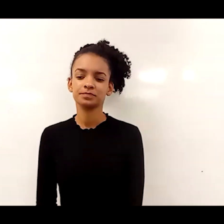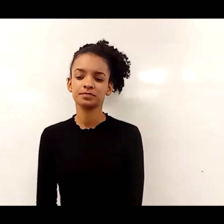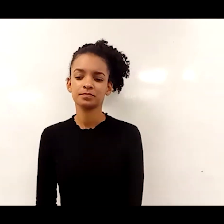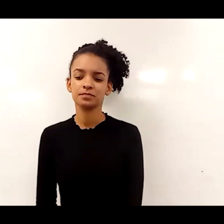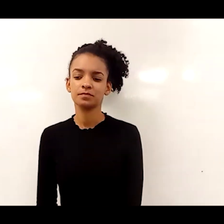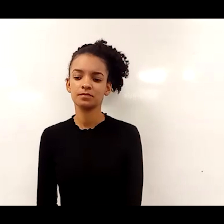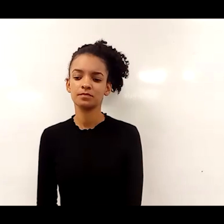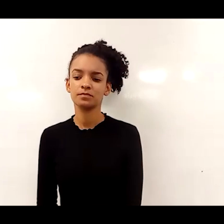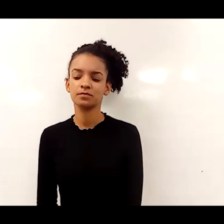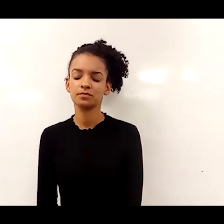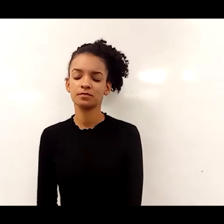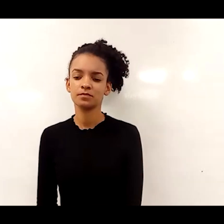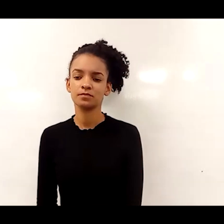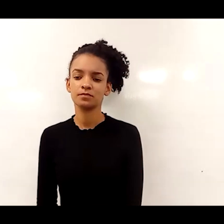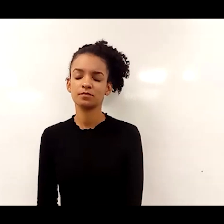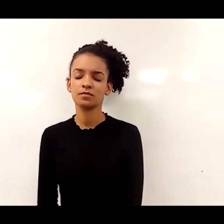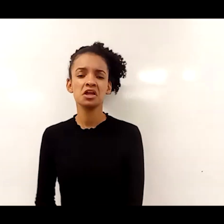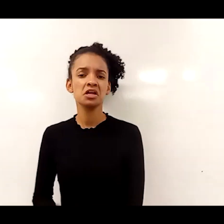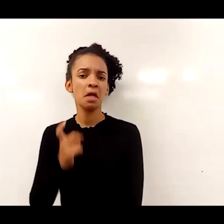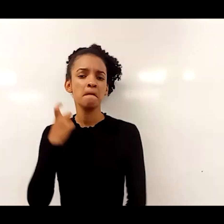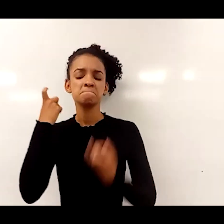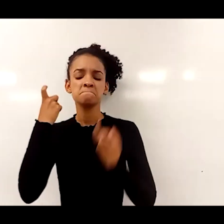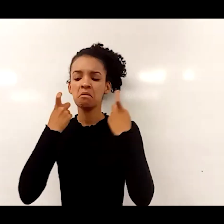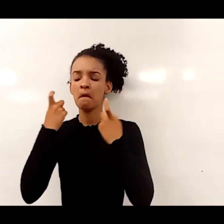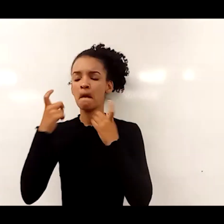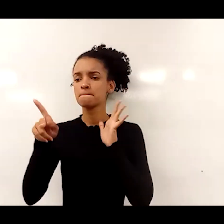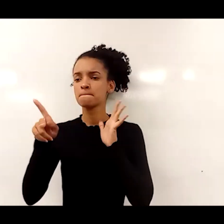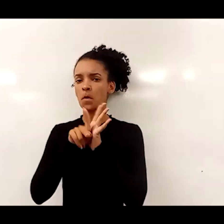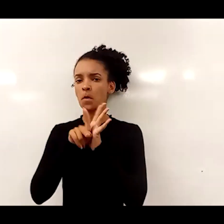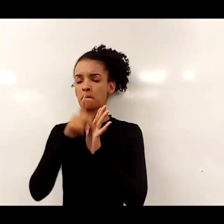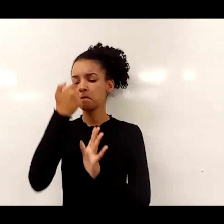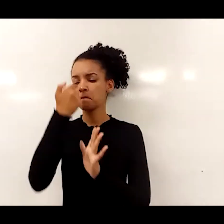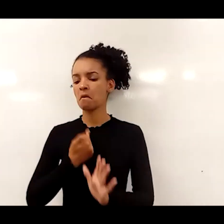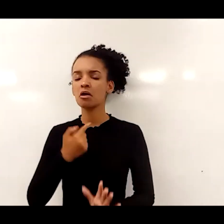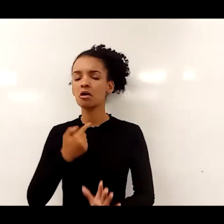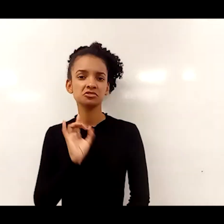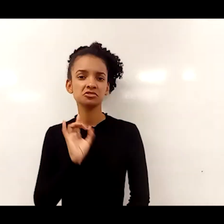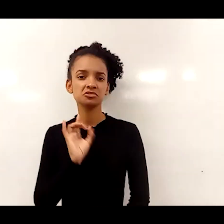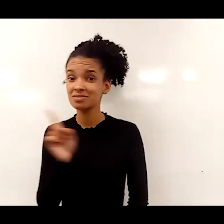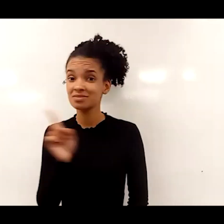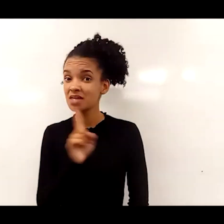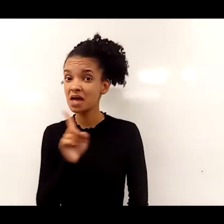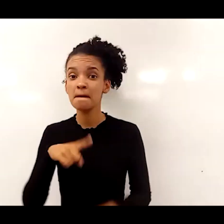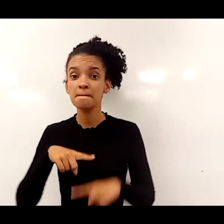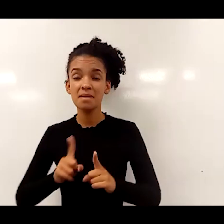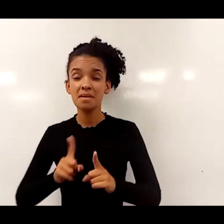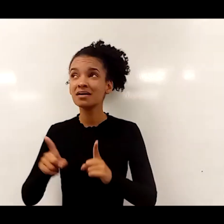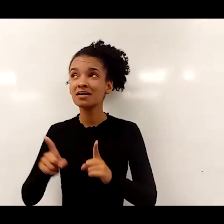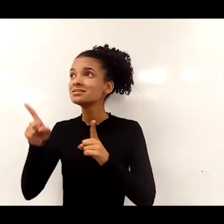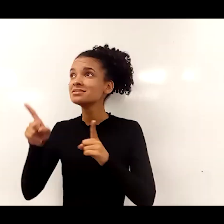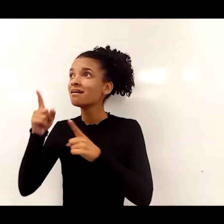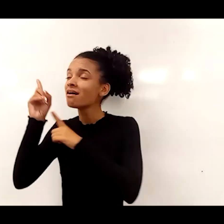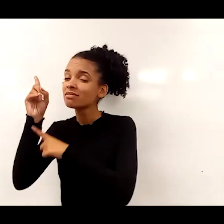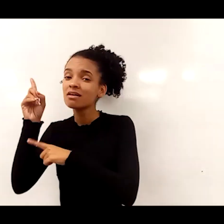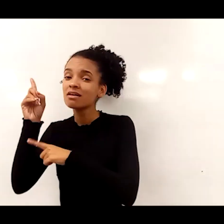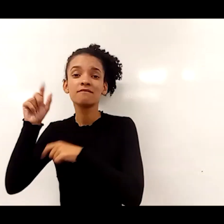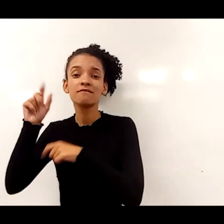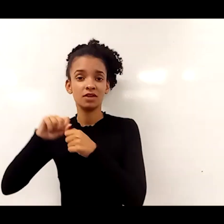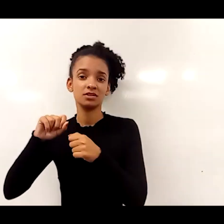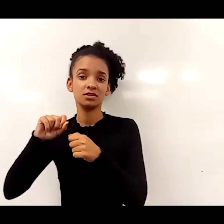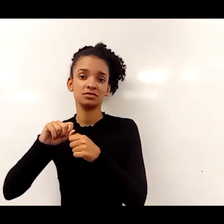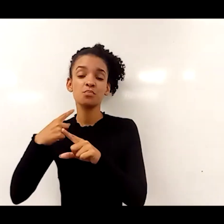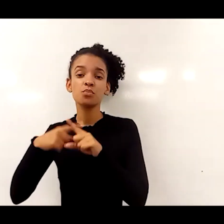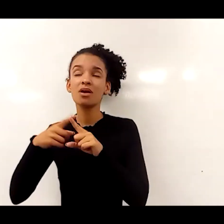conosco, irmãos. Nós queremos fazer a vontade do Senhor. O Senhor precisa realizar sua obra hoje na